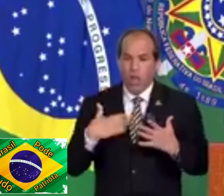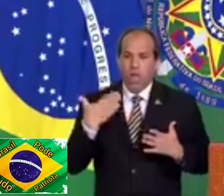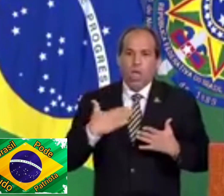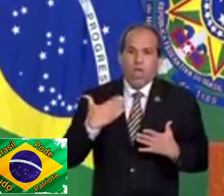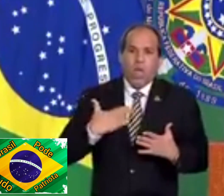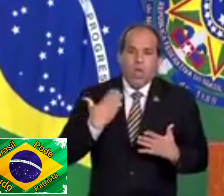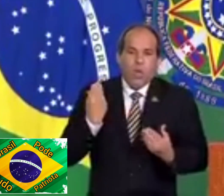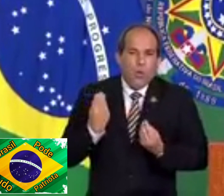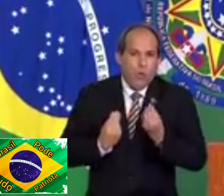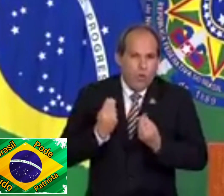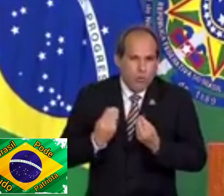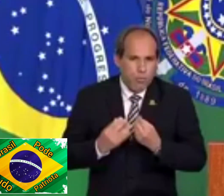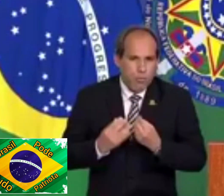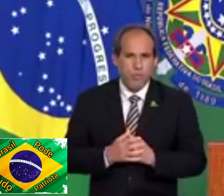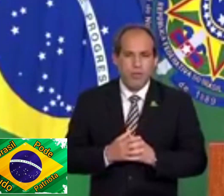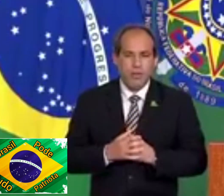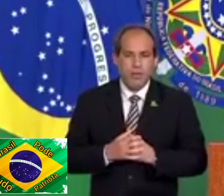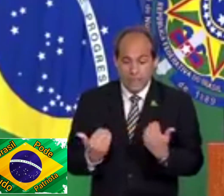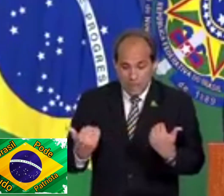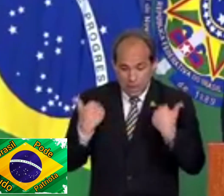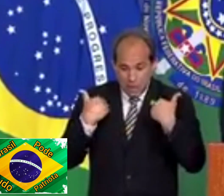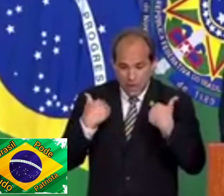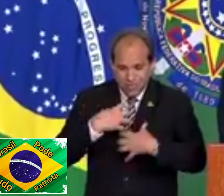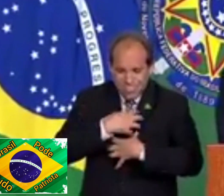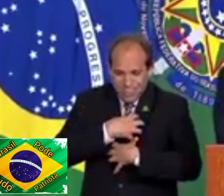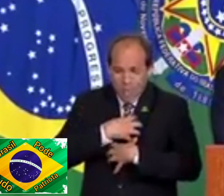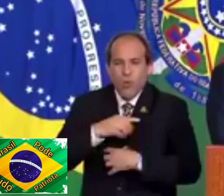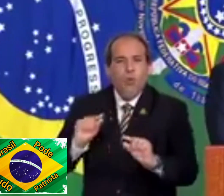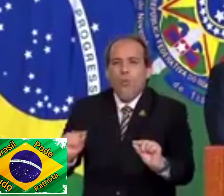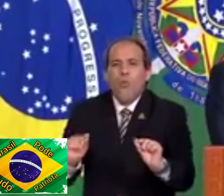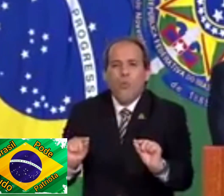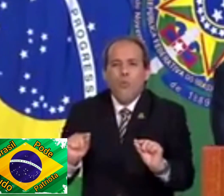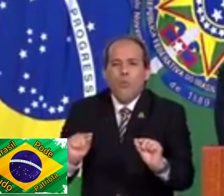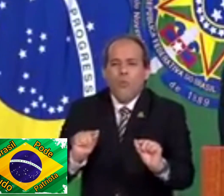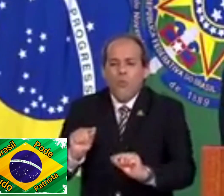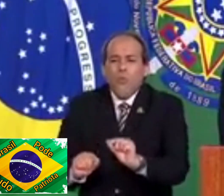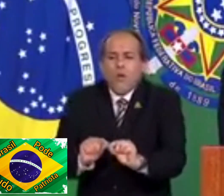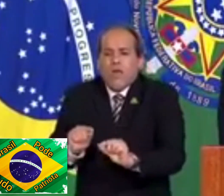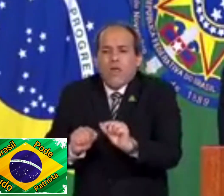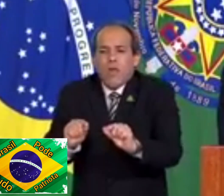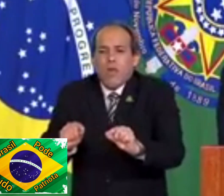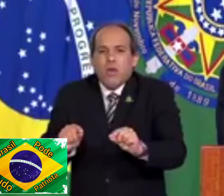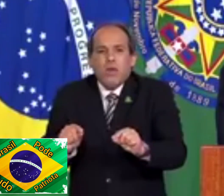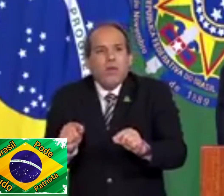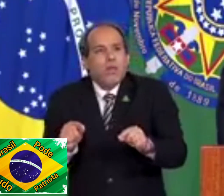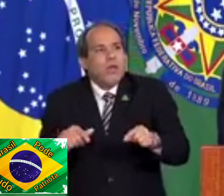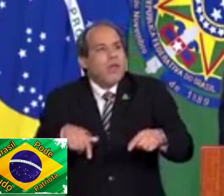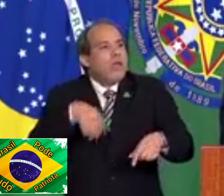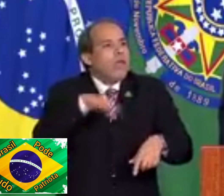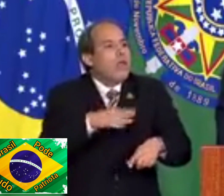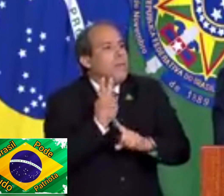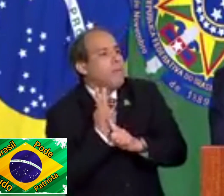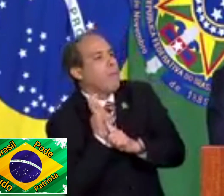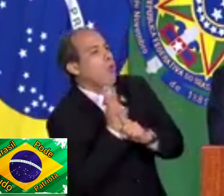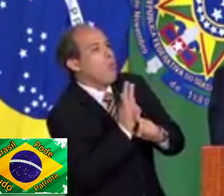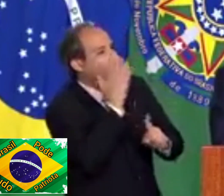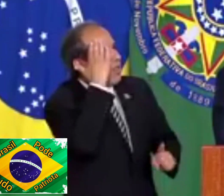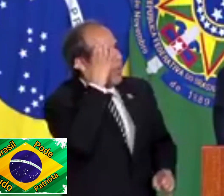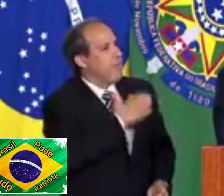Que sensação é essa? A quem nos recorremos, prezado Cezinha de Madureira?